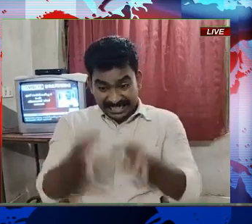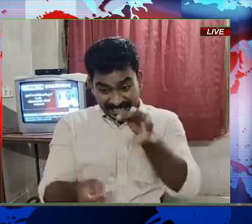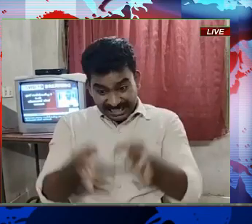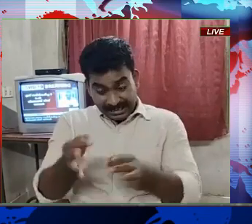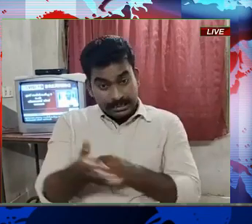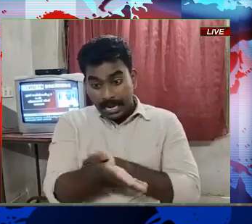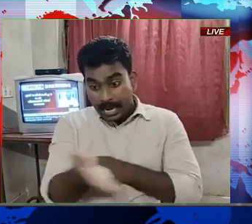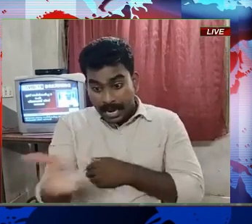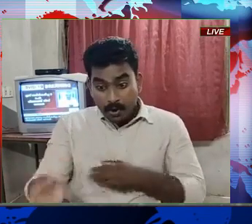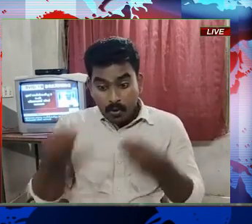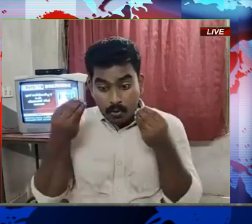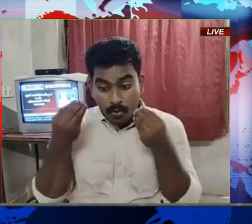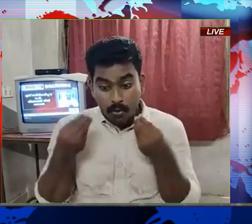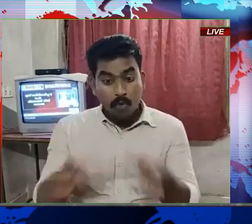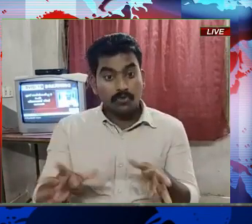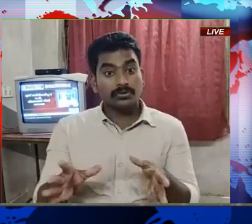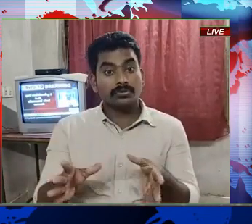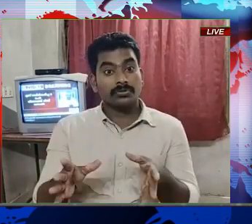ക്വാറന്റൈനിൽ കഴിയുന്നവർക്ക്